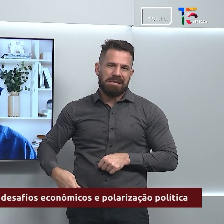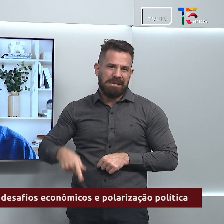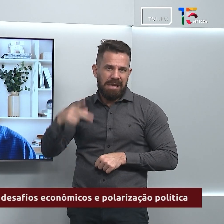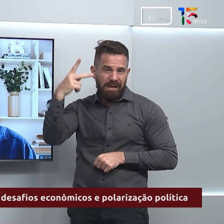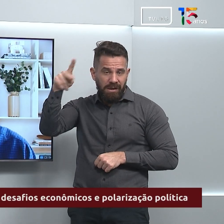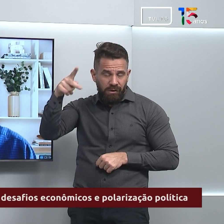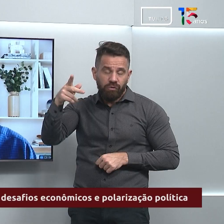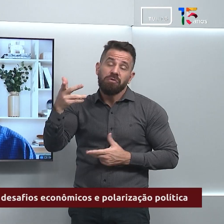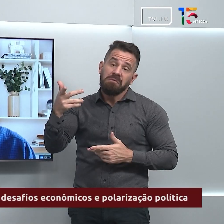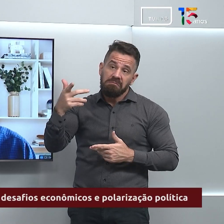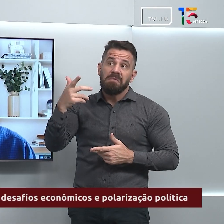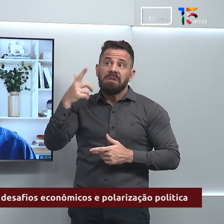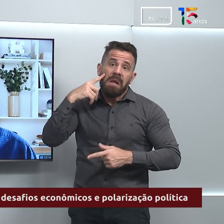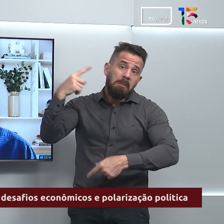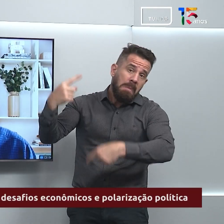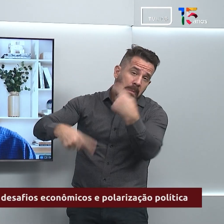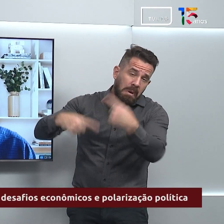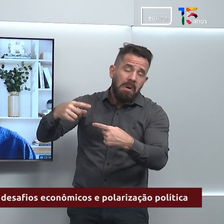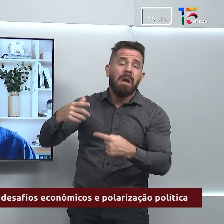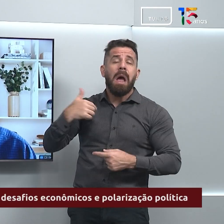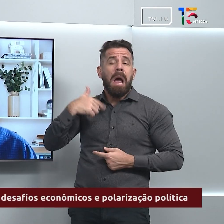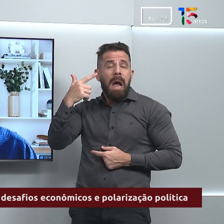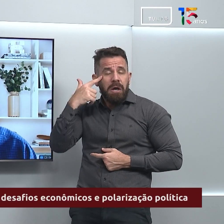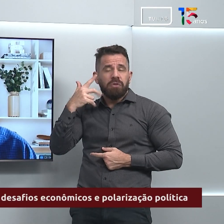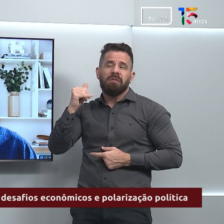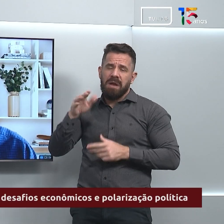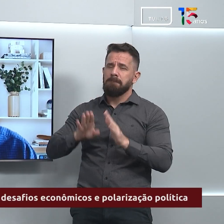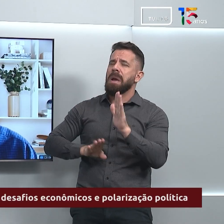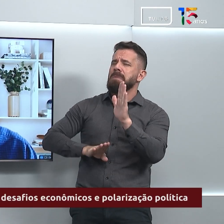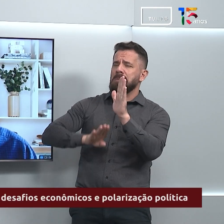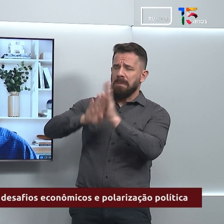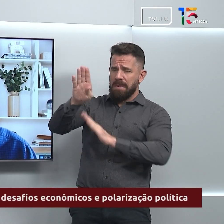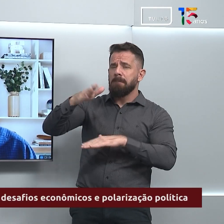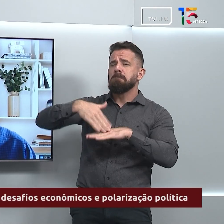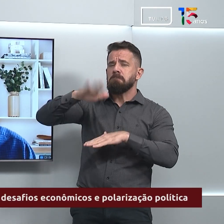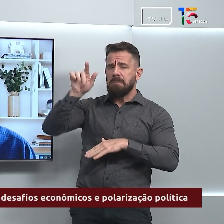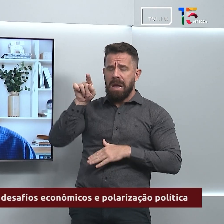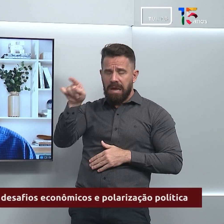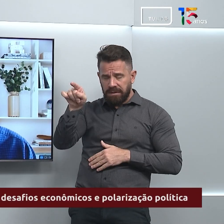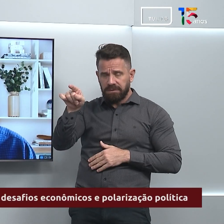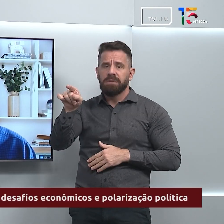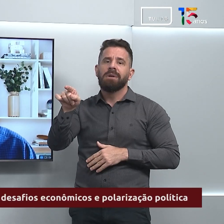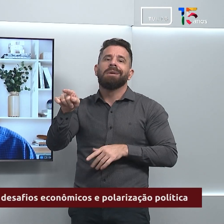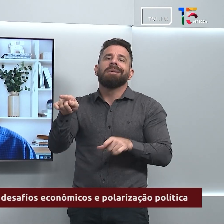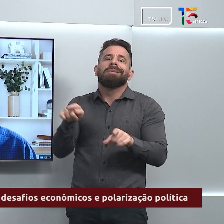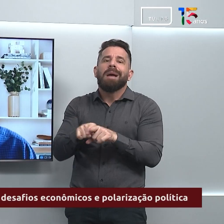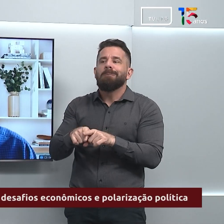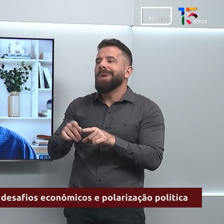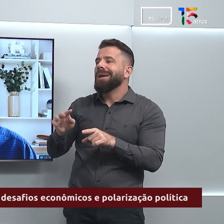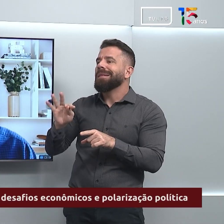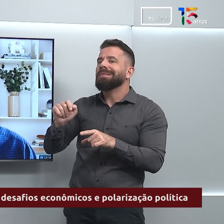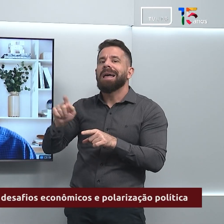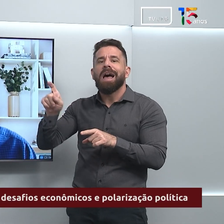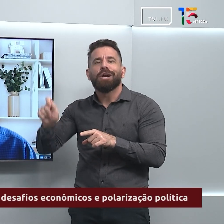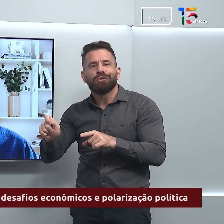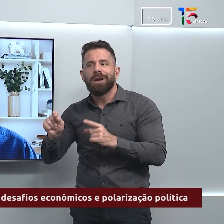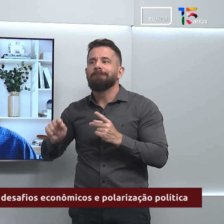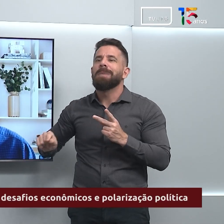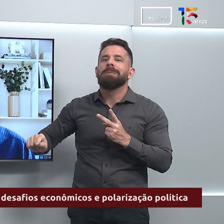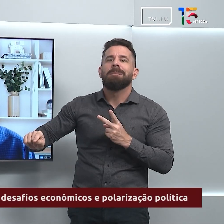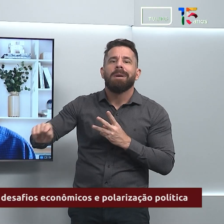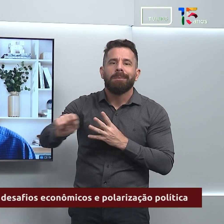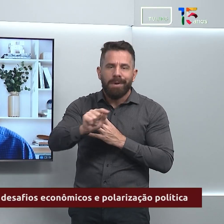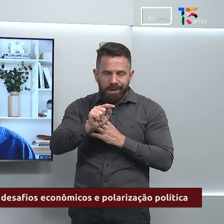o dólar. Então, tem havido uma elevação, em geral, das taxas de câmbio